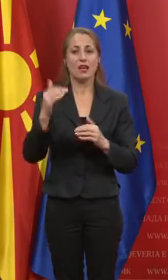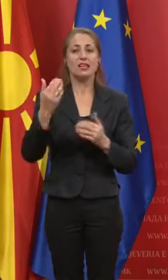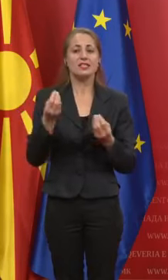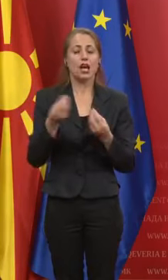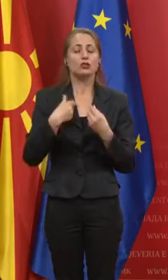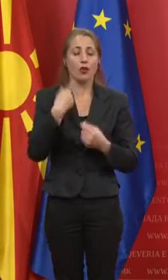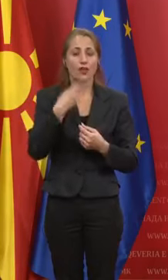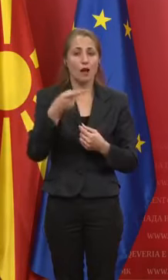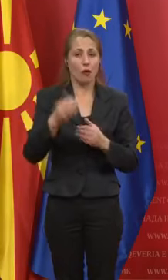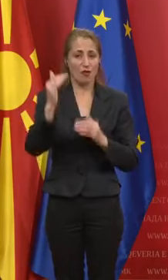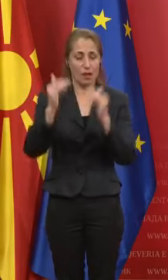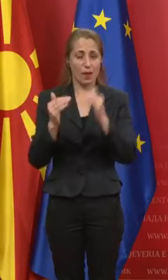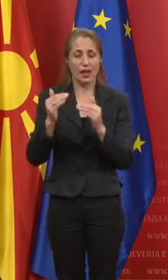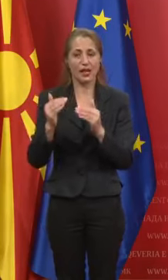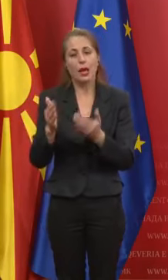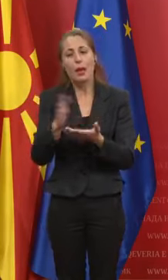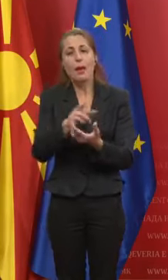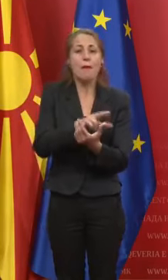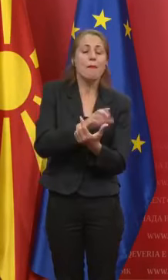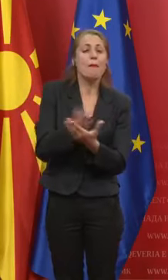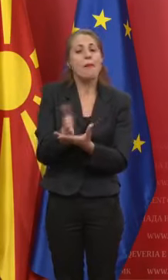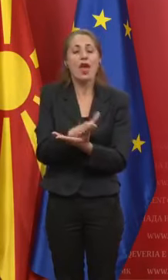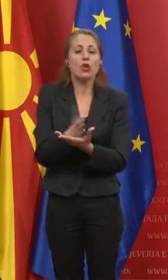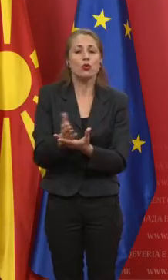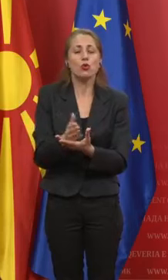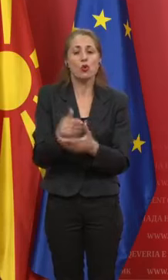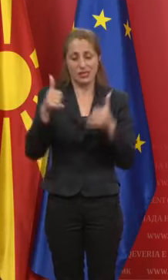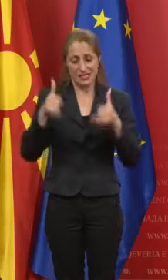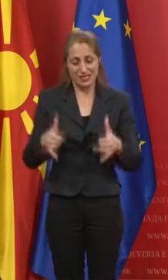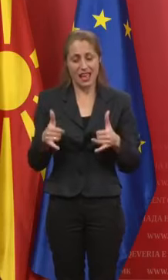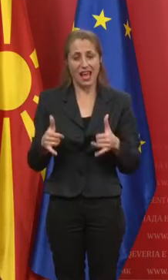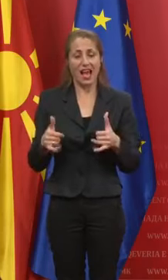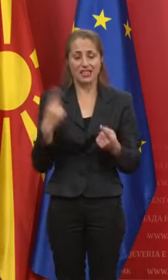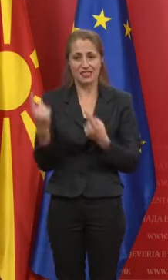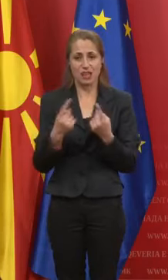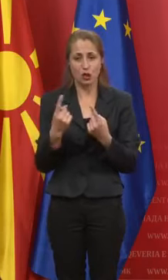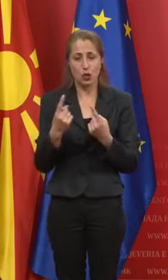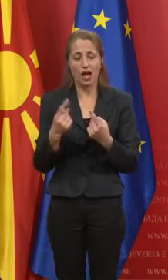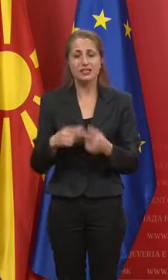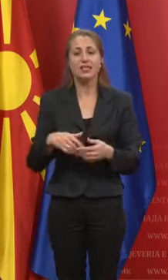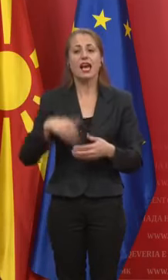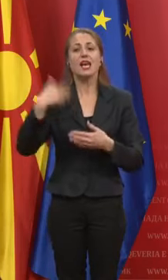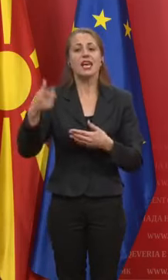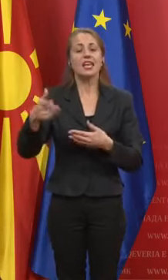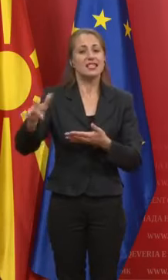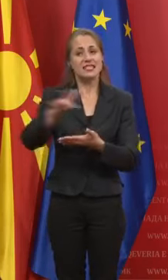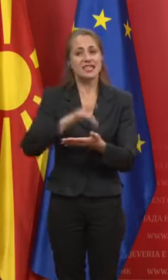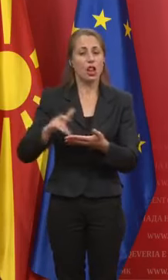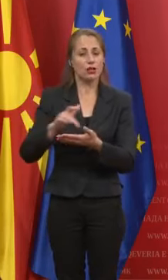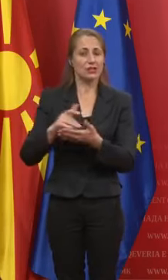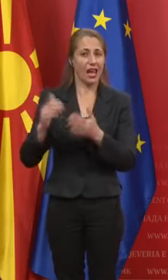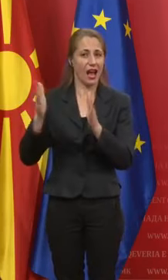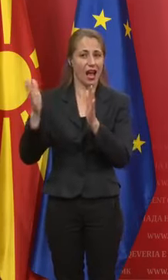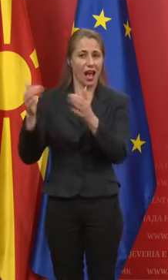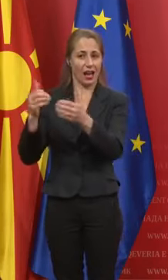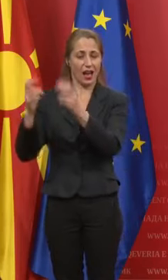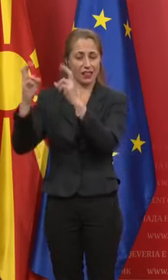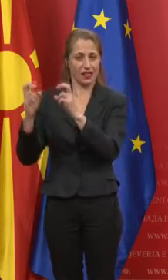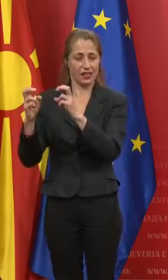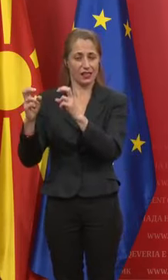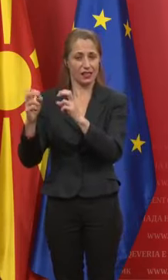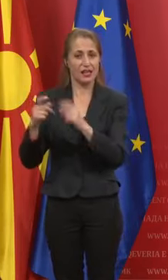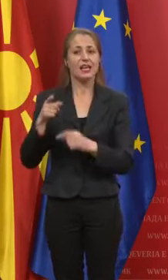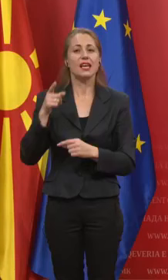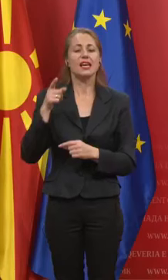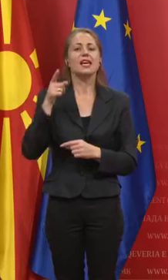спомнав претходно помеѓу сегашната ситуација и тој целосен карантин. Искрено се надевам и дека